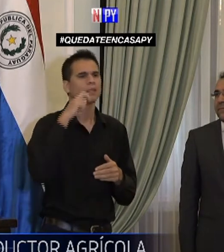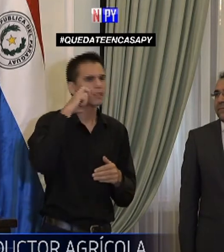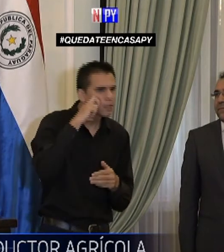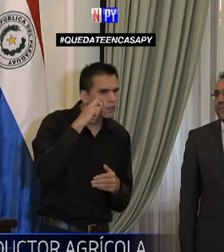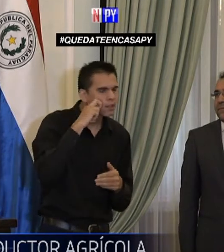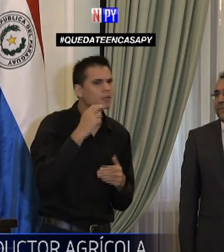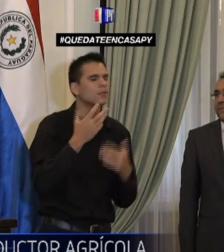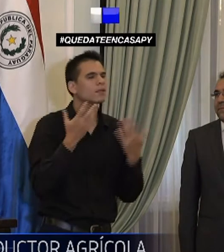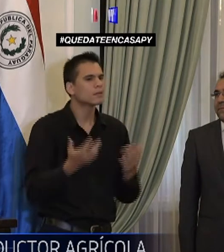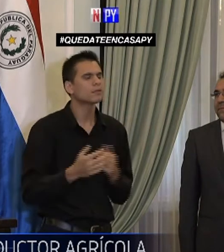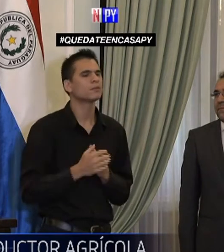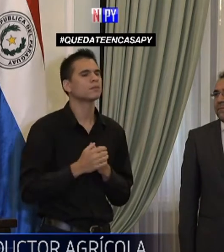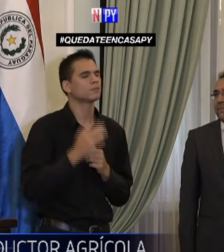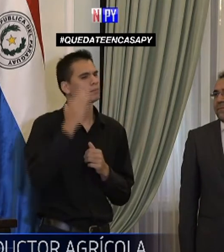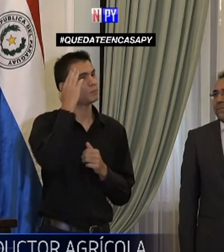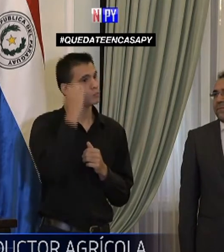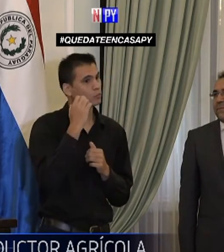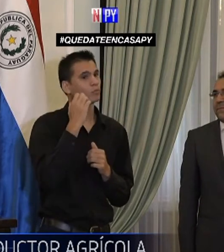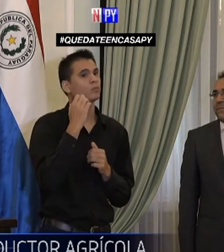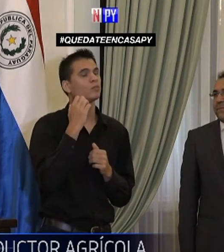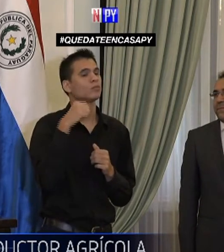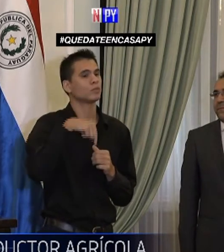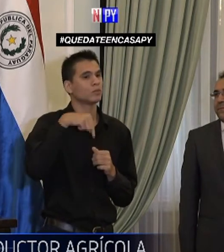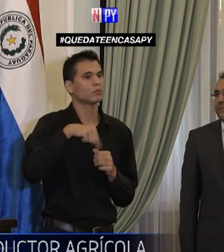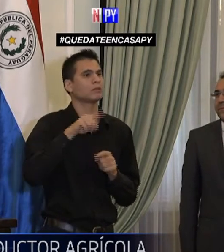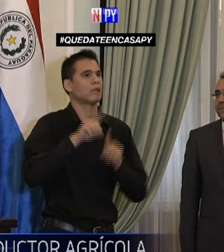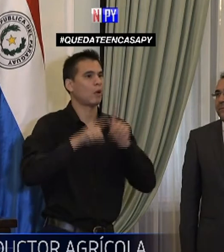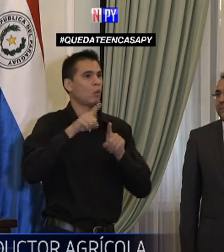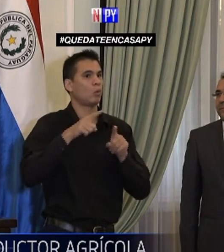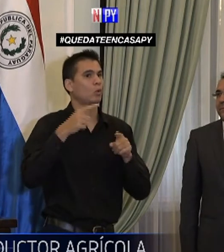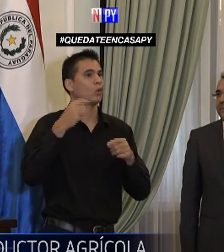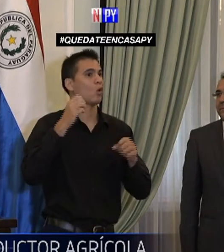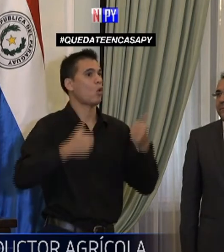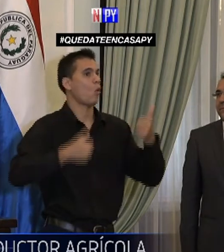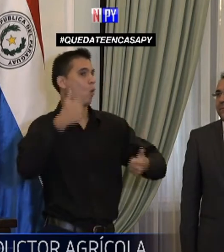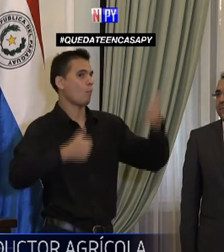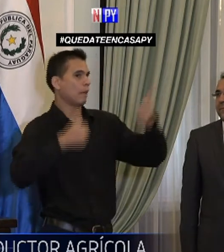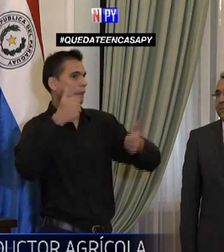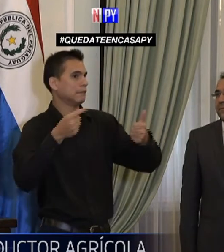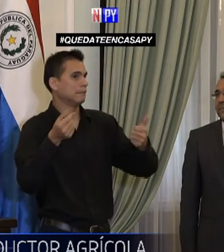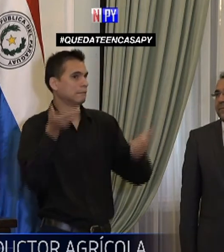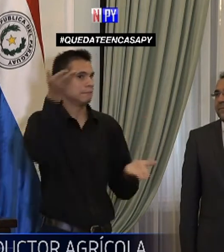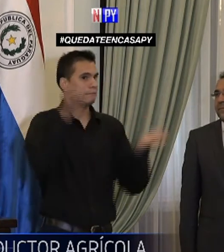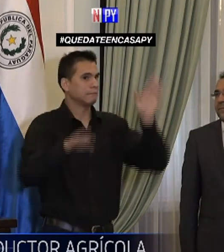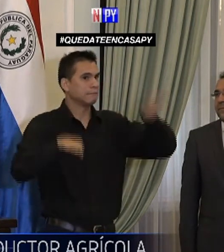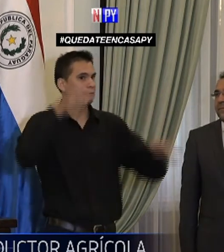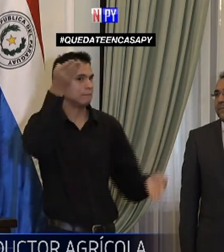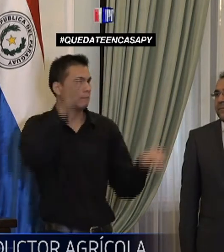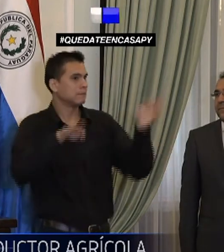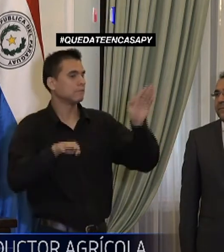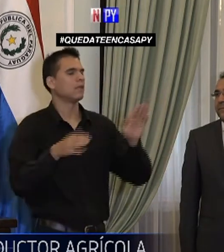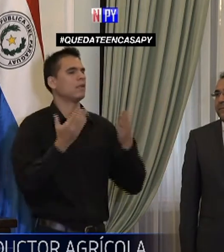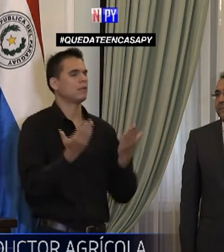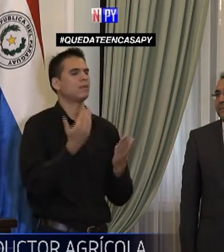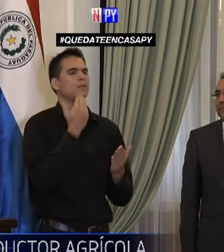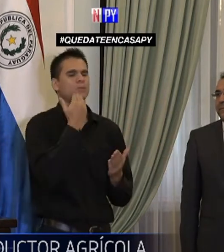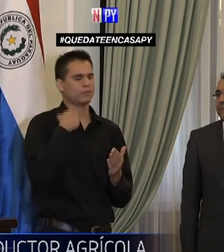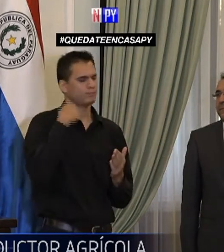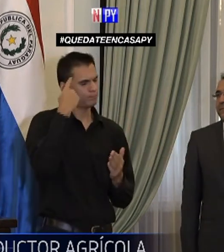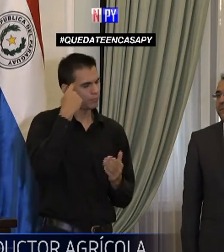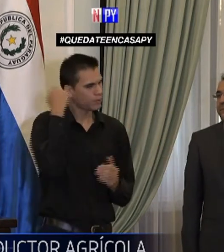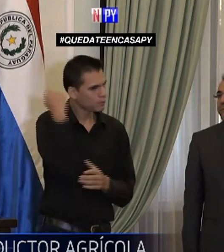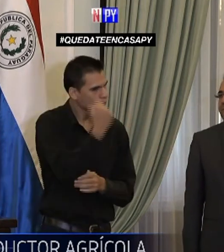haya, sabemos el efecto de la oferta y la demanda. Sin embargo, hoy creemos que tenemos que apelar a la